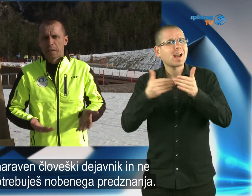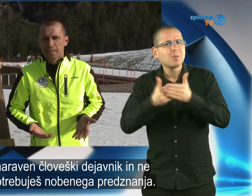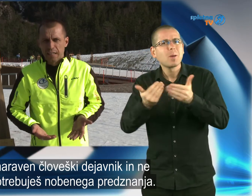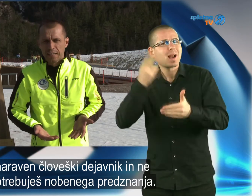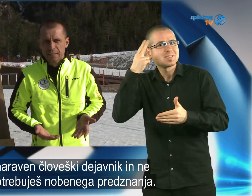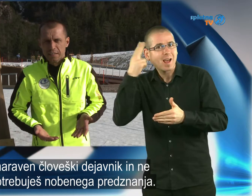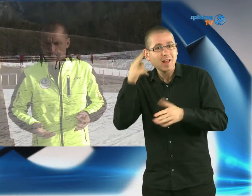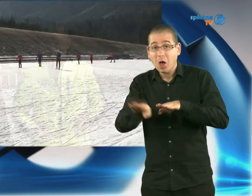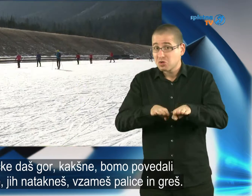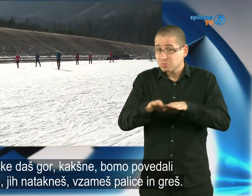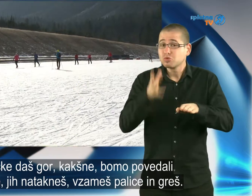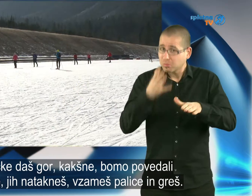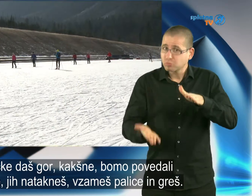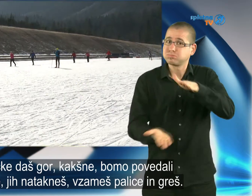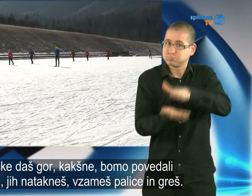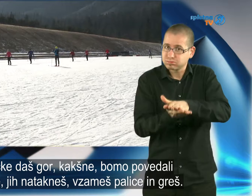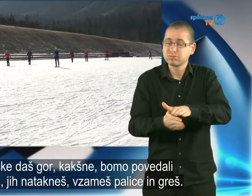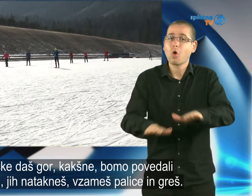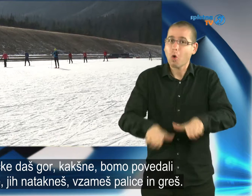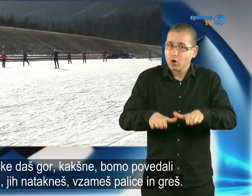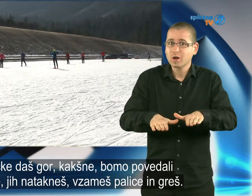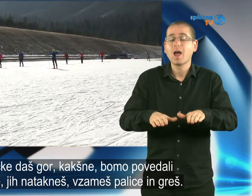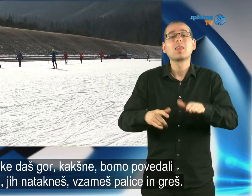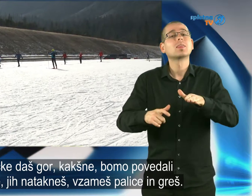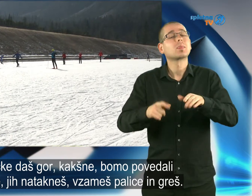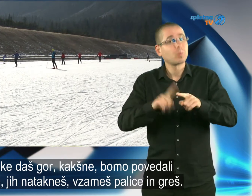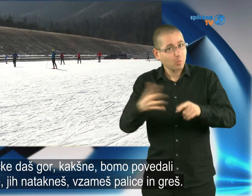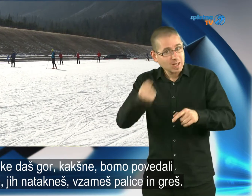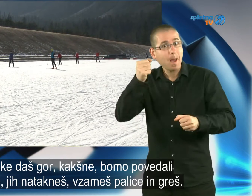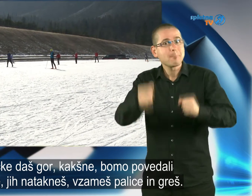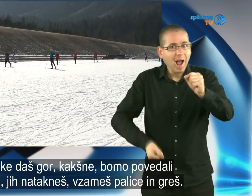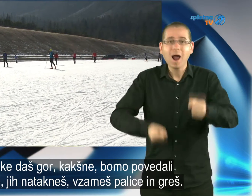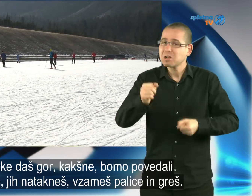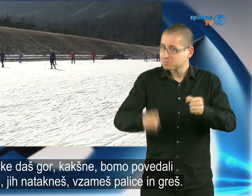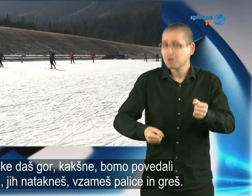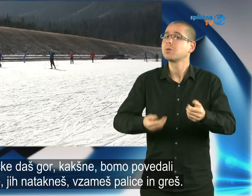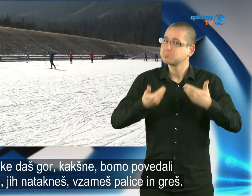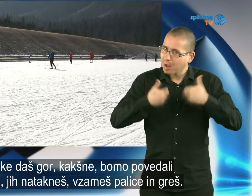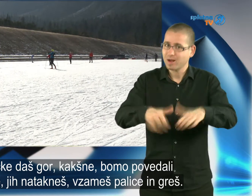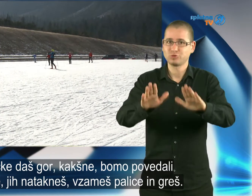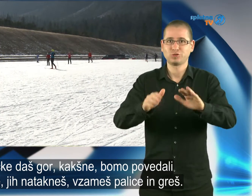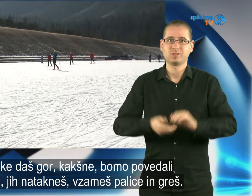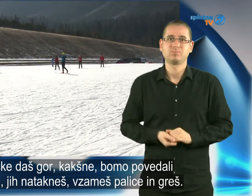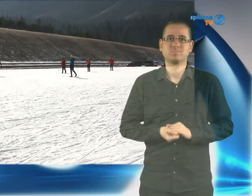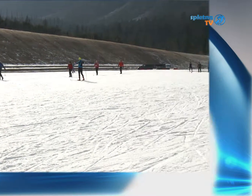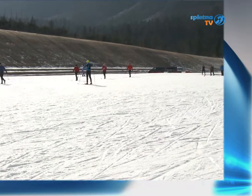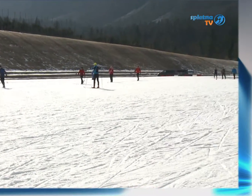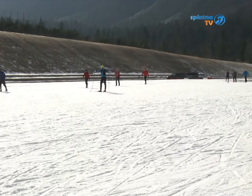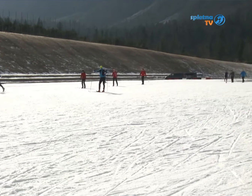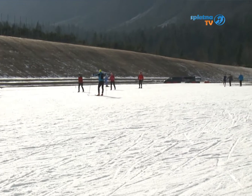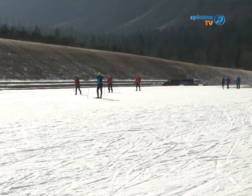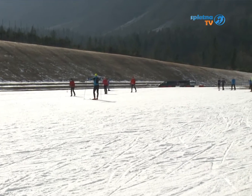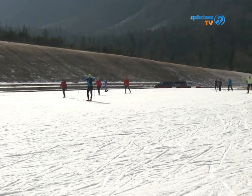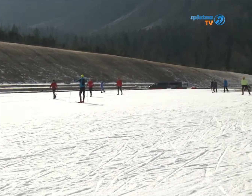nobenega predznanja. Smučke daš gor, kakšne bomo potem malo še povedali, jih natakneš, vzameš palce in greš.